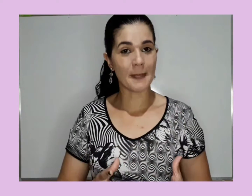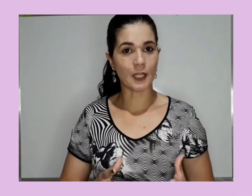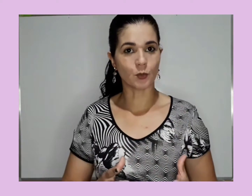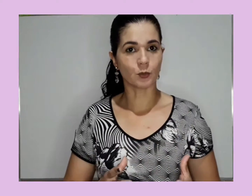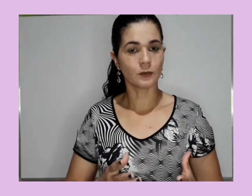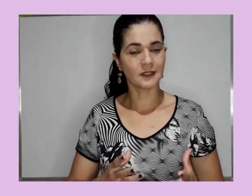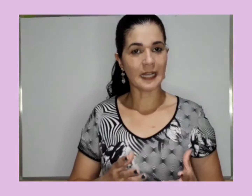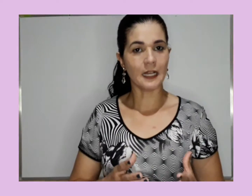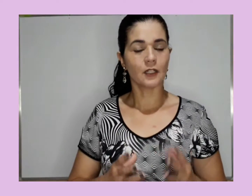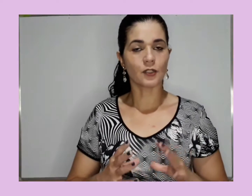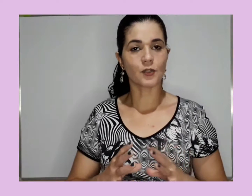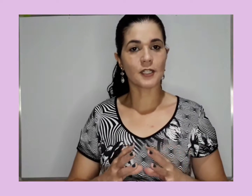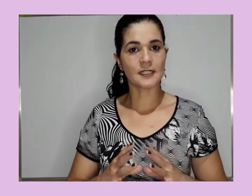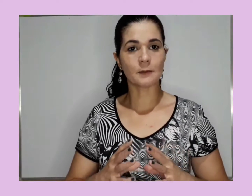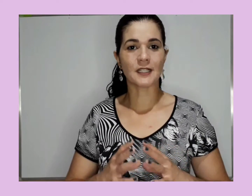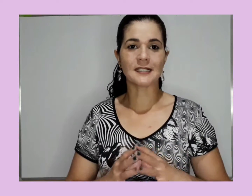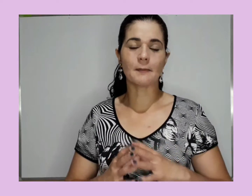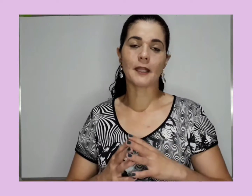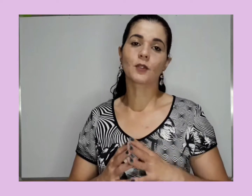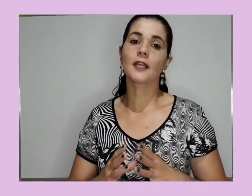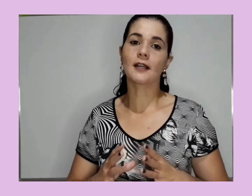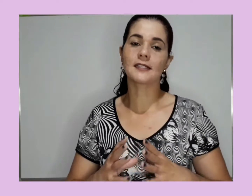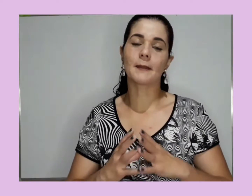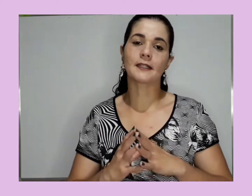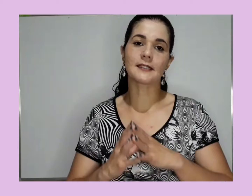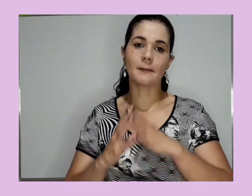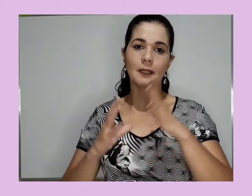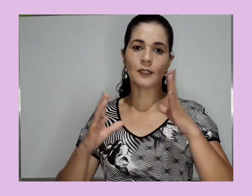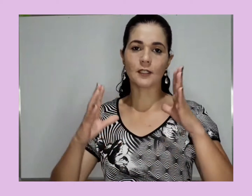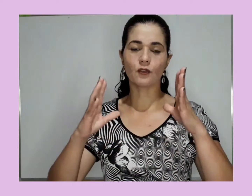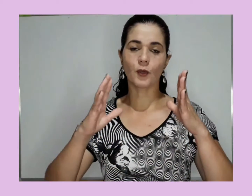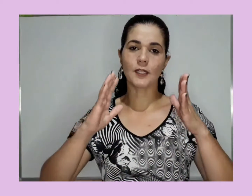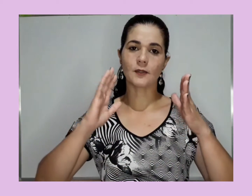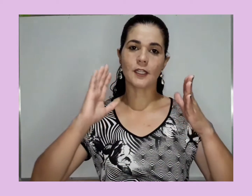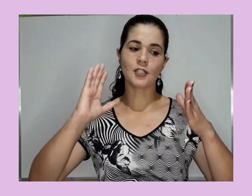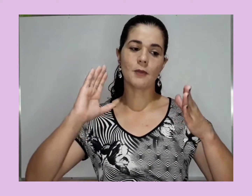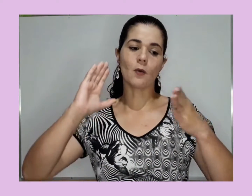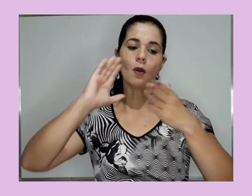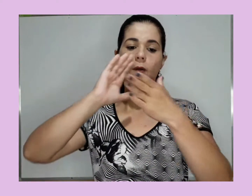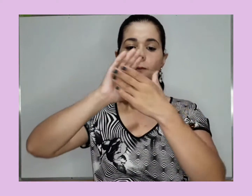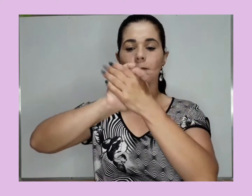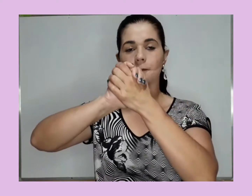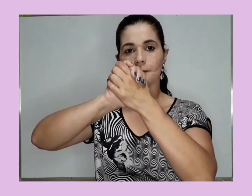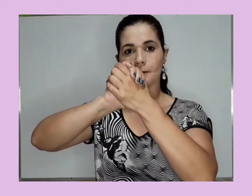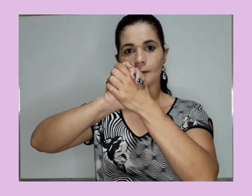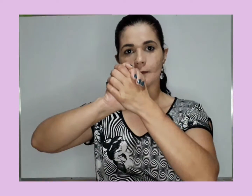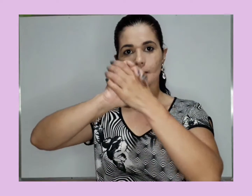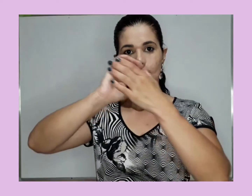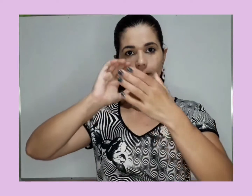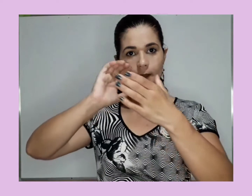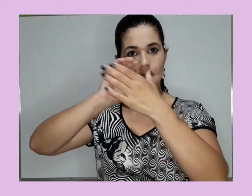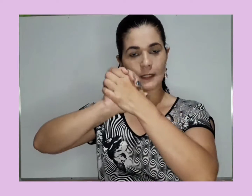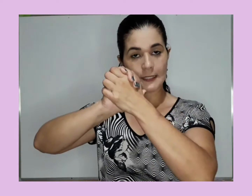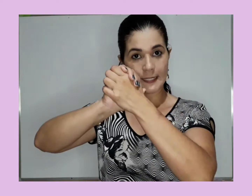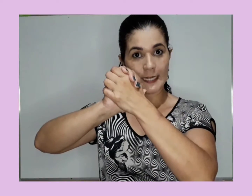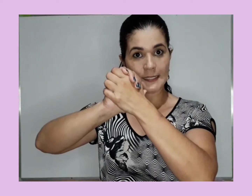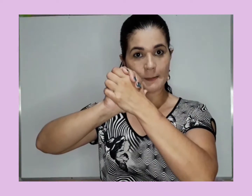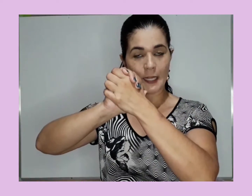casamento, tá? Nós utilizamos casamento. O que é casamento? Casamento é essa configuração aqui de mão, ó. Isso aqui é casamento,